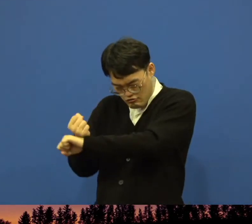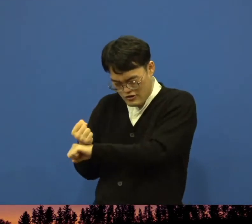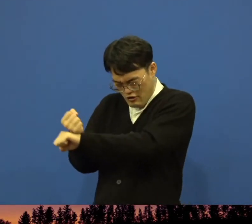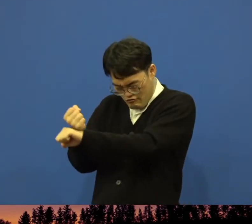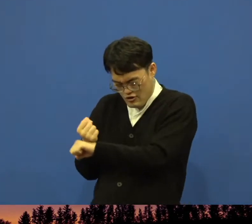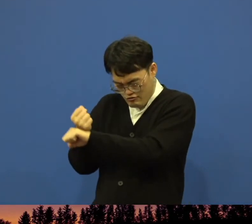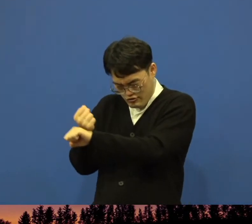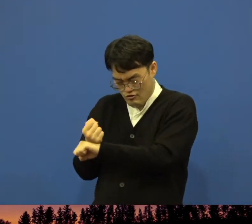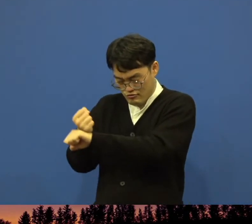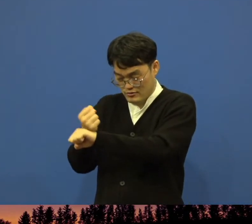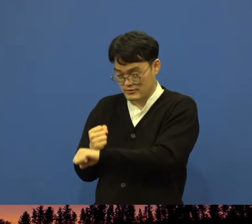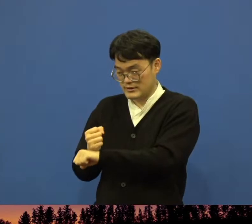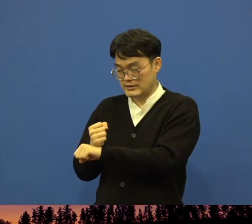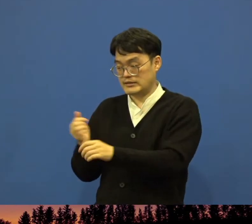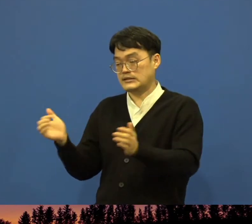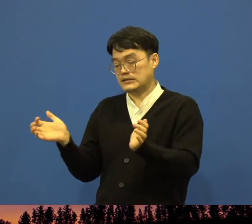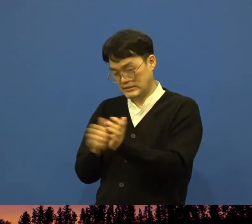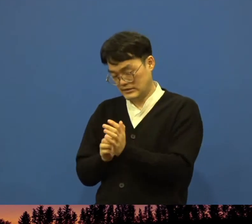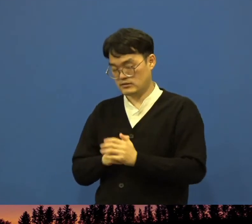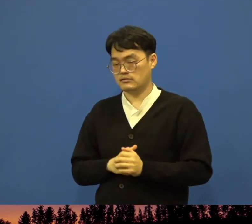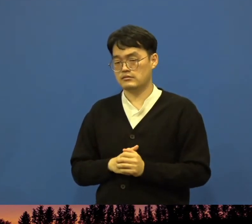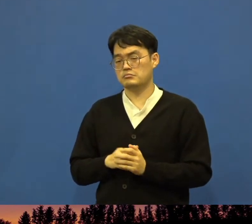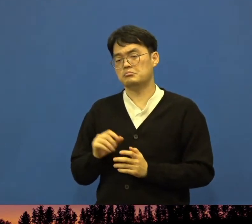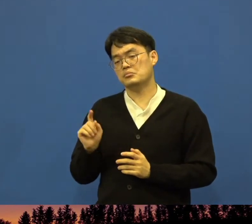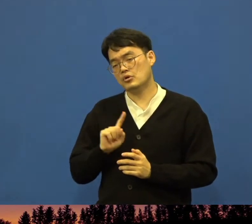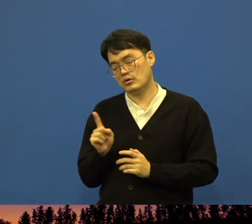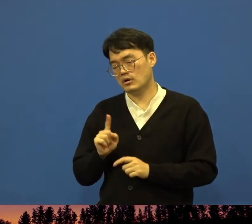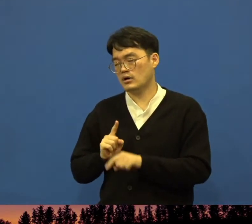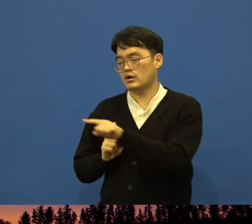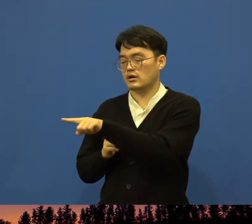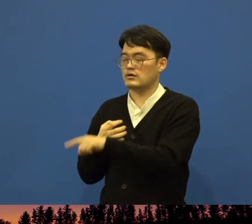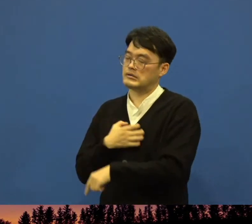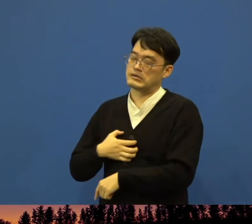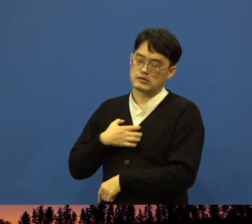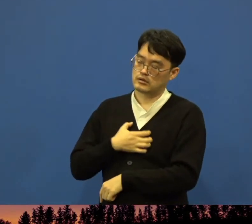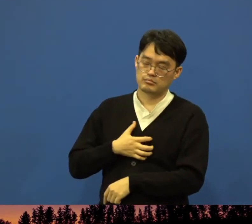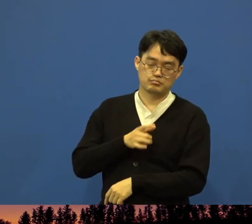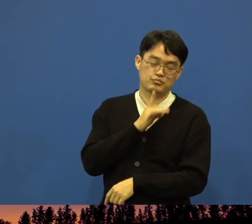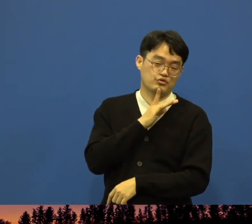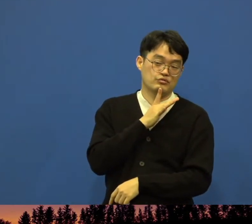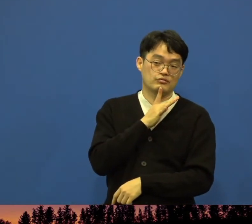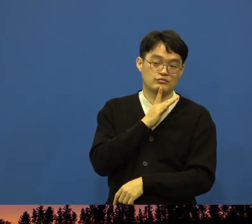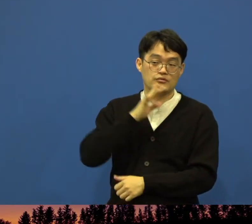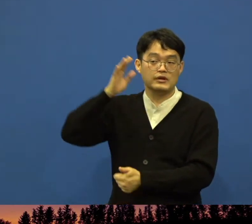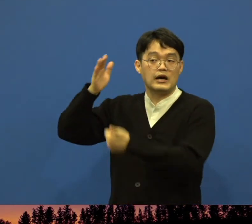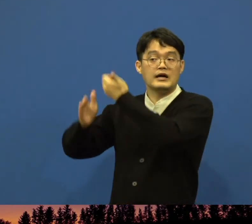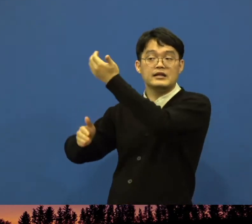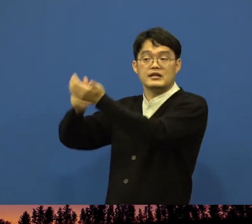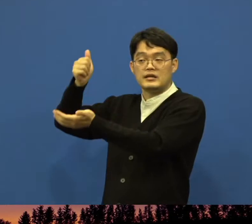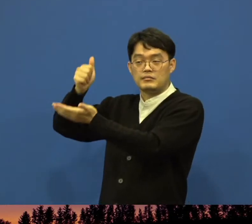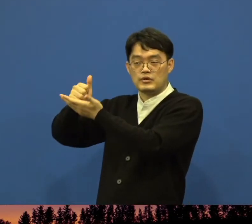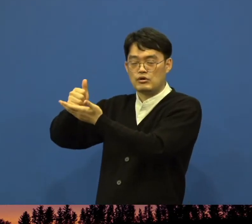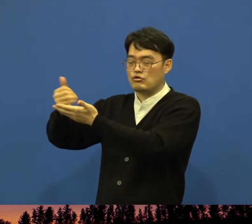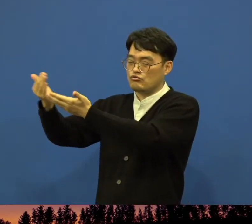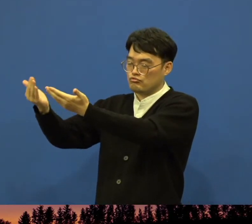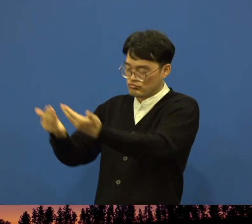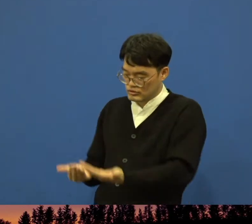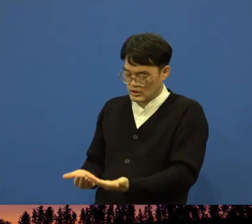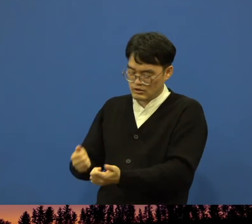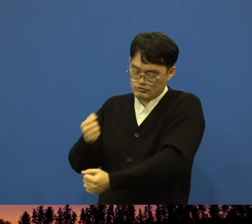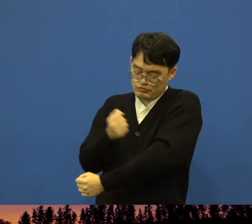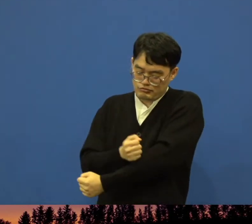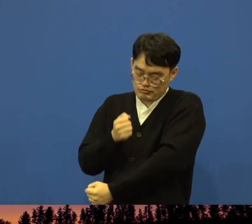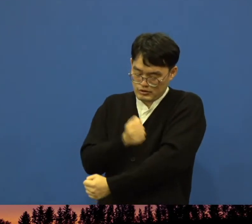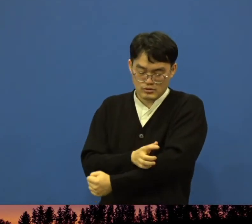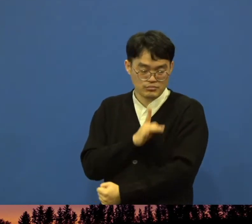거예요. 연구하며 살핀적 이는 괴로운 것이니 하나님의 인생들에게 주사 수고하게 하신 것이라.